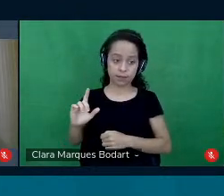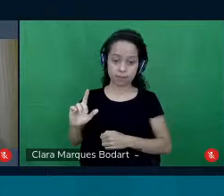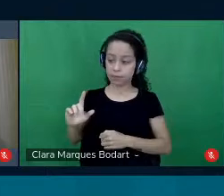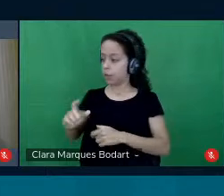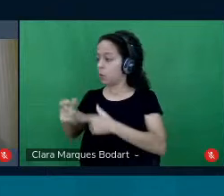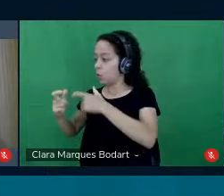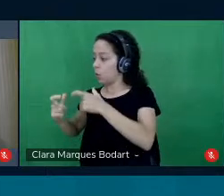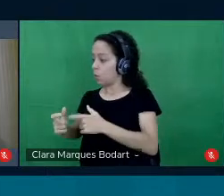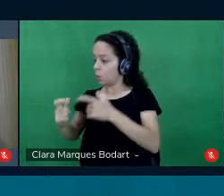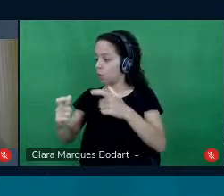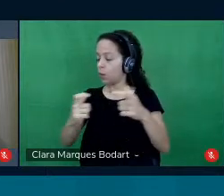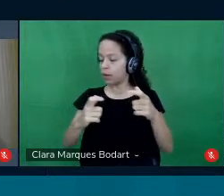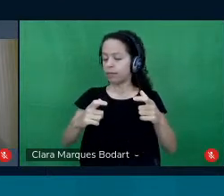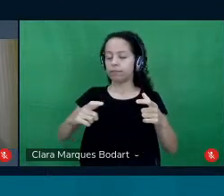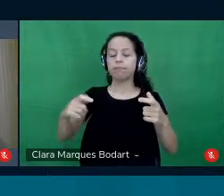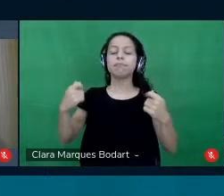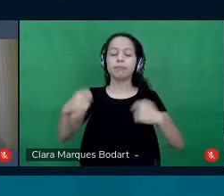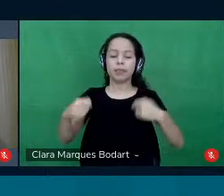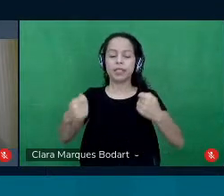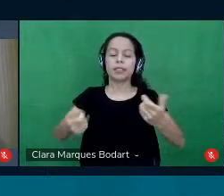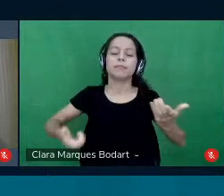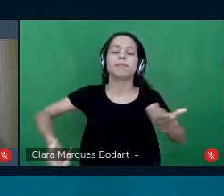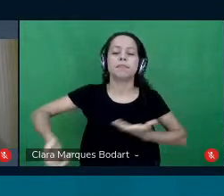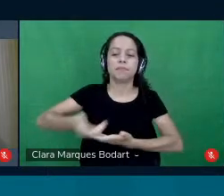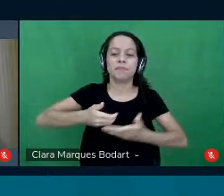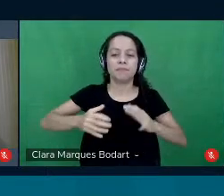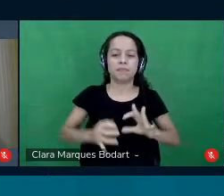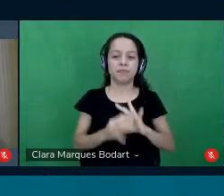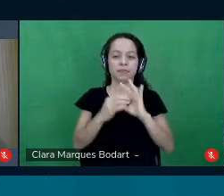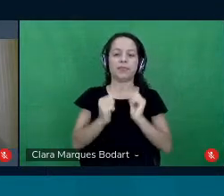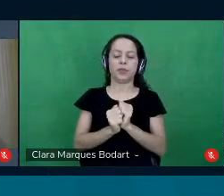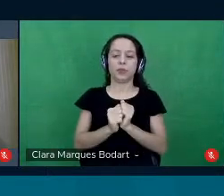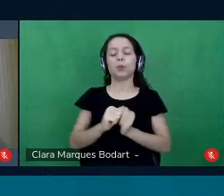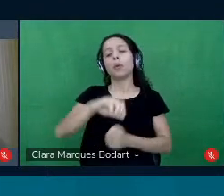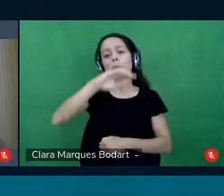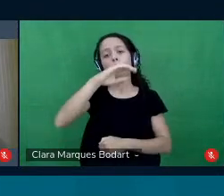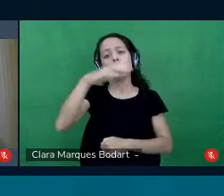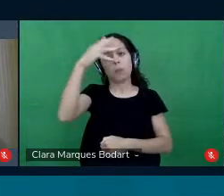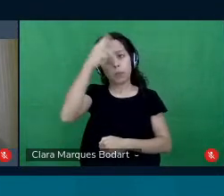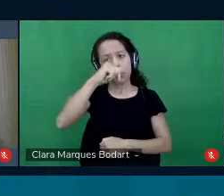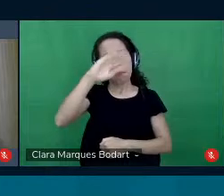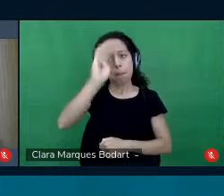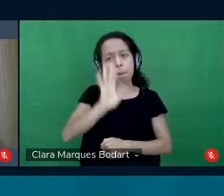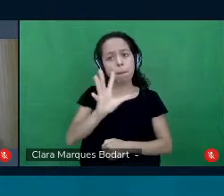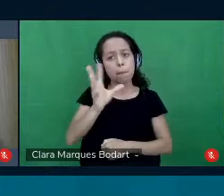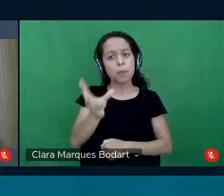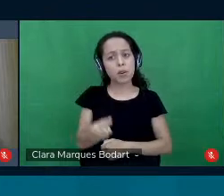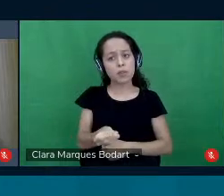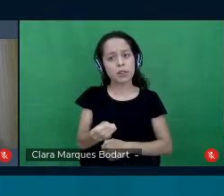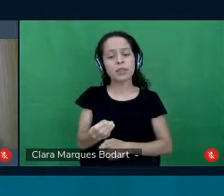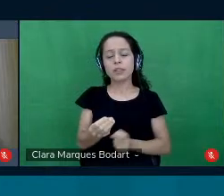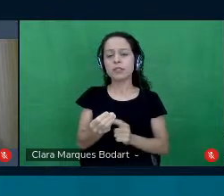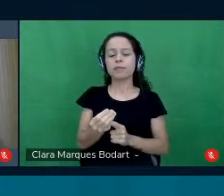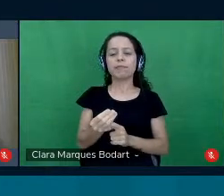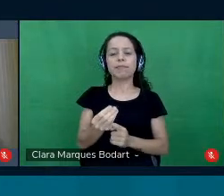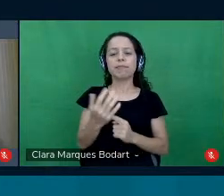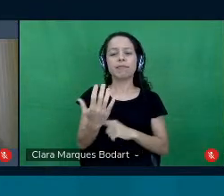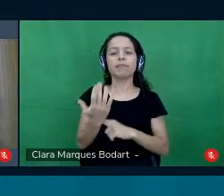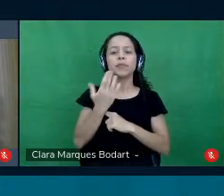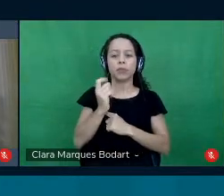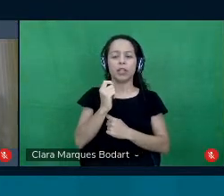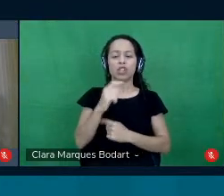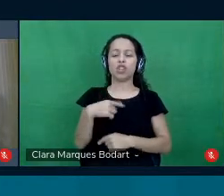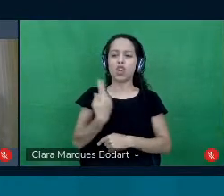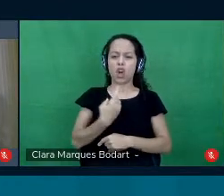grande mosaico de diversidades e de riqueza que o próprio EPT nos permite que nós podemos dizer que aqui nós não